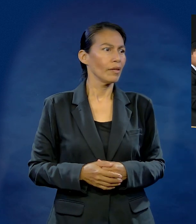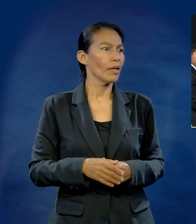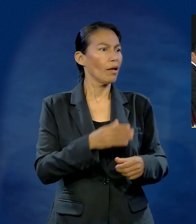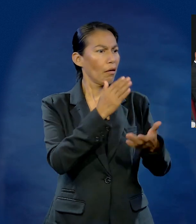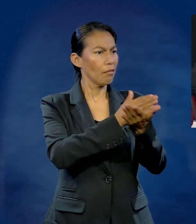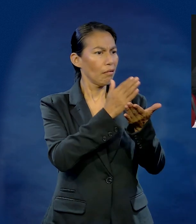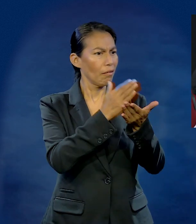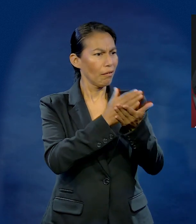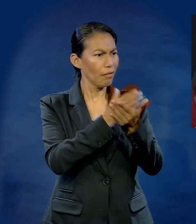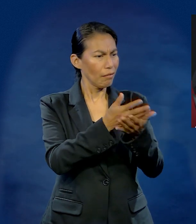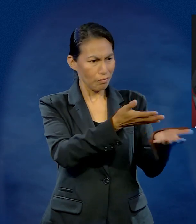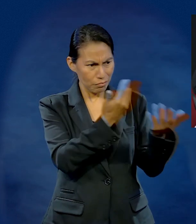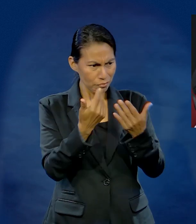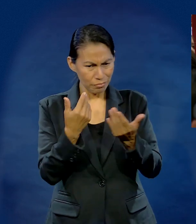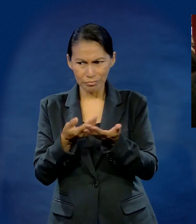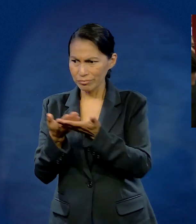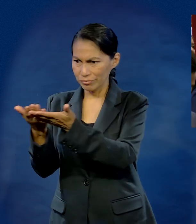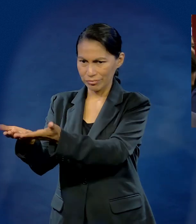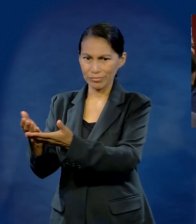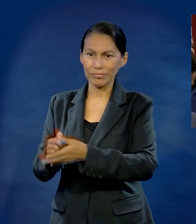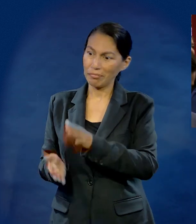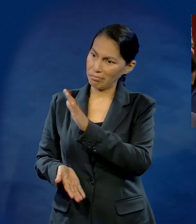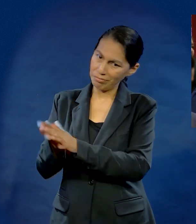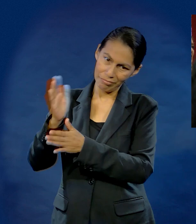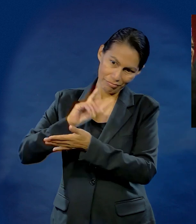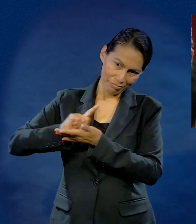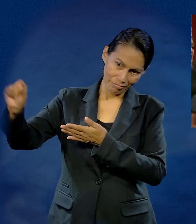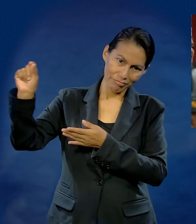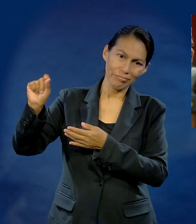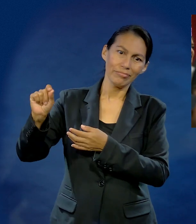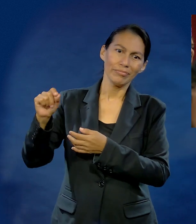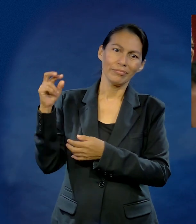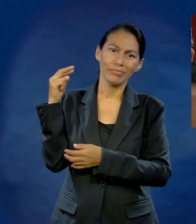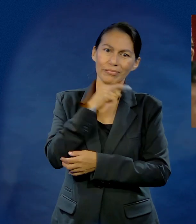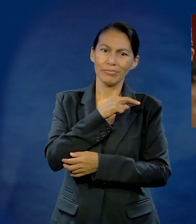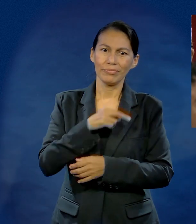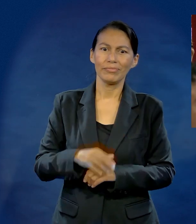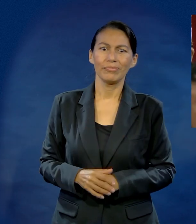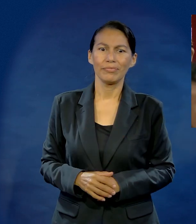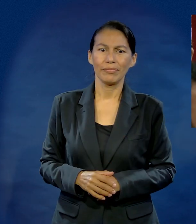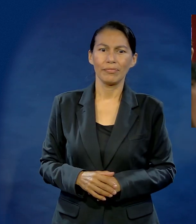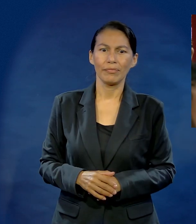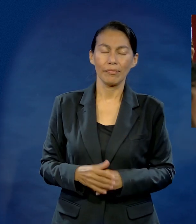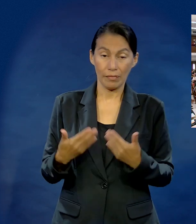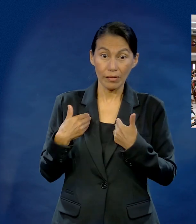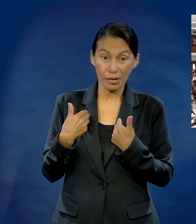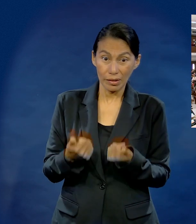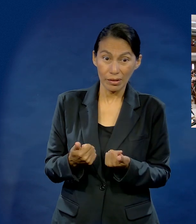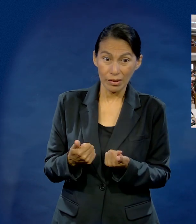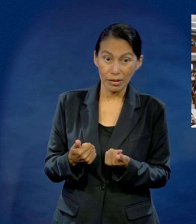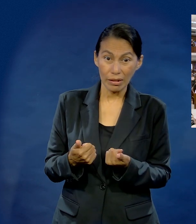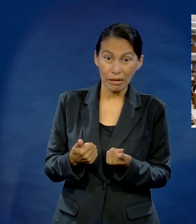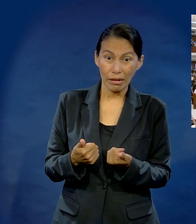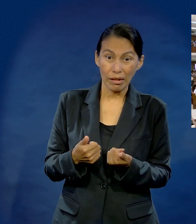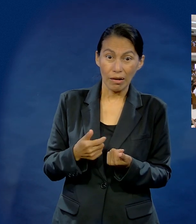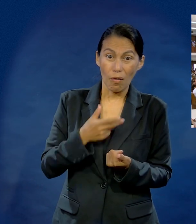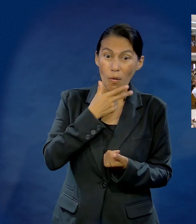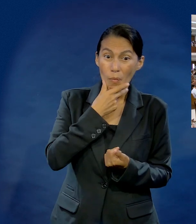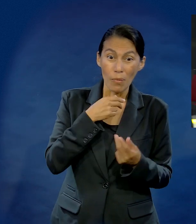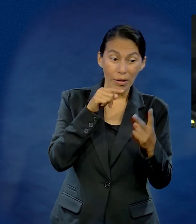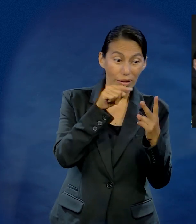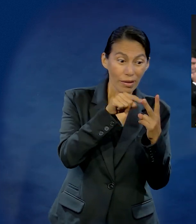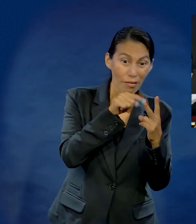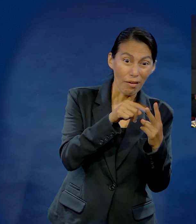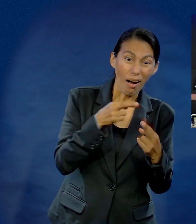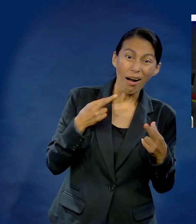¿Qué dice, hermano? Ah, pero espérenme, es más, llévense la olla, pero váyanse ya. O sea, no hay mucho que pensarle, ¿me está siguiendo? O